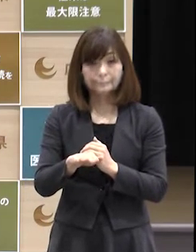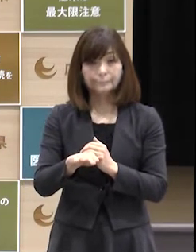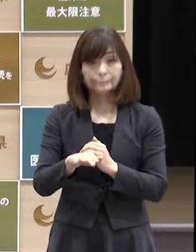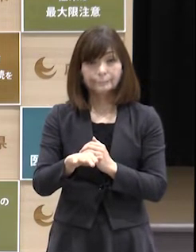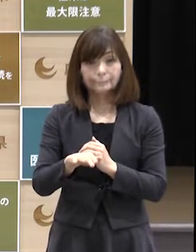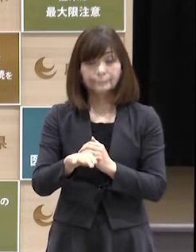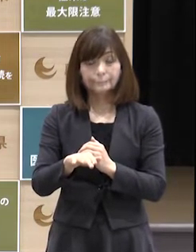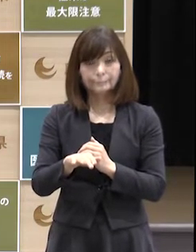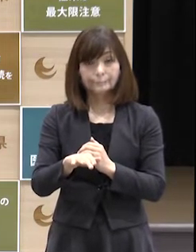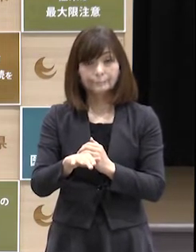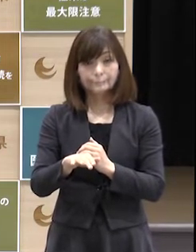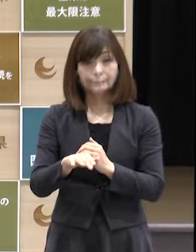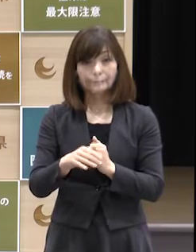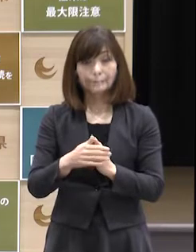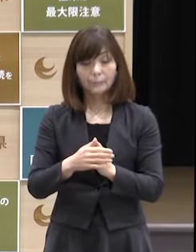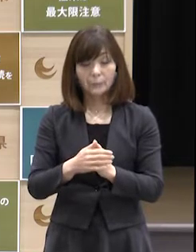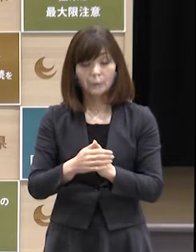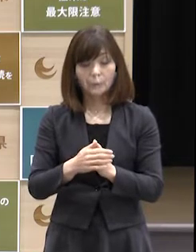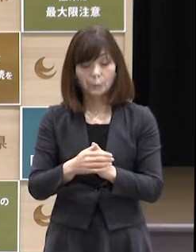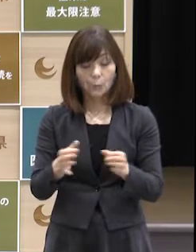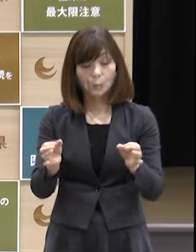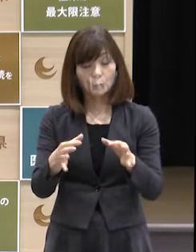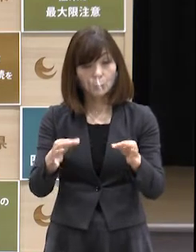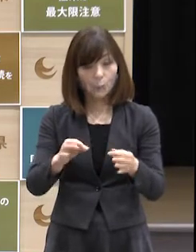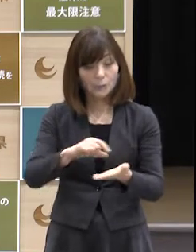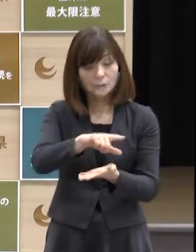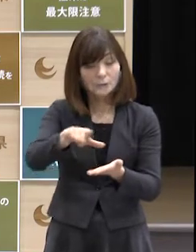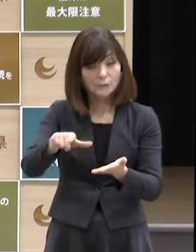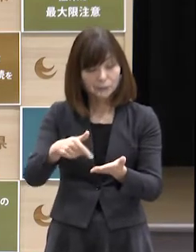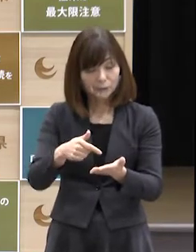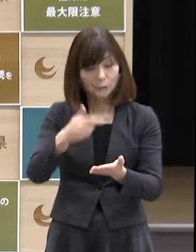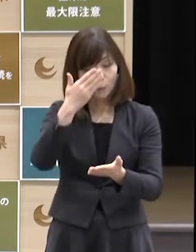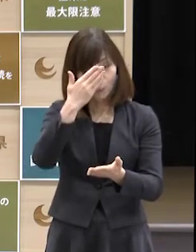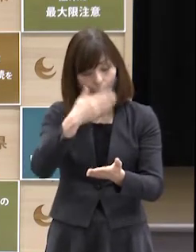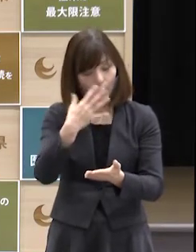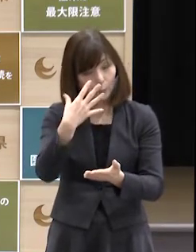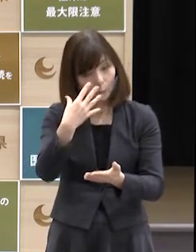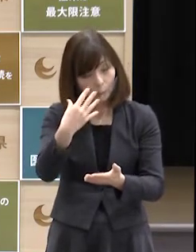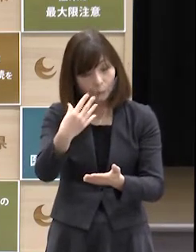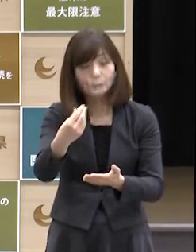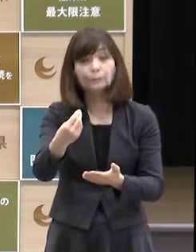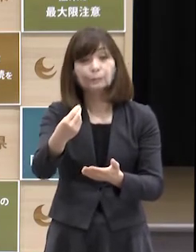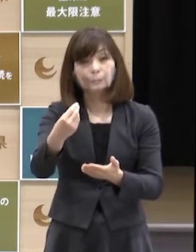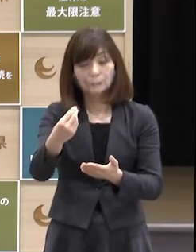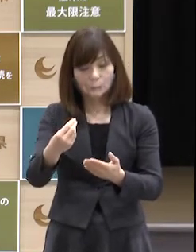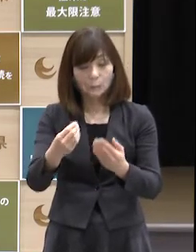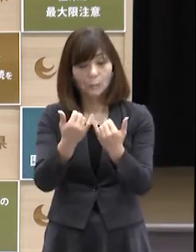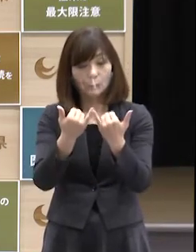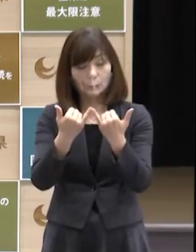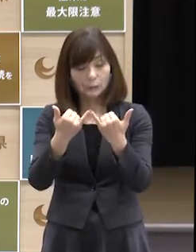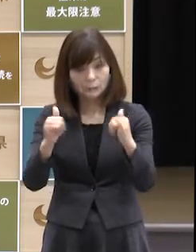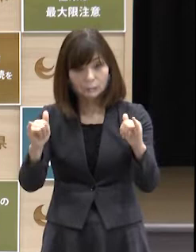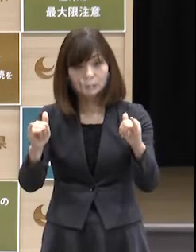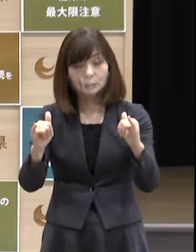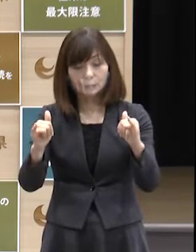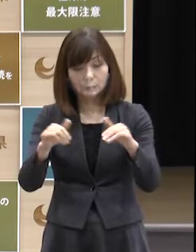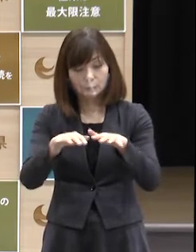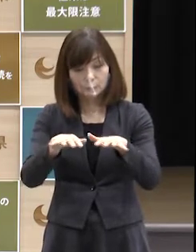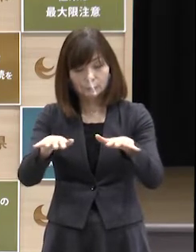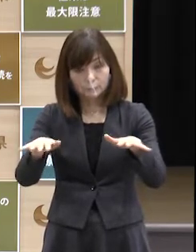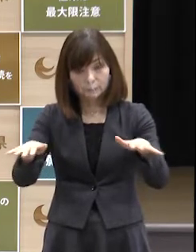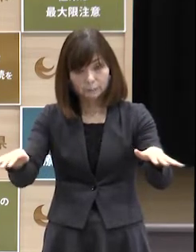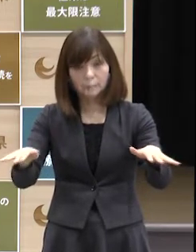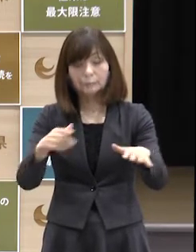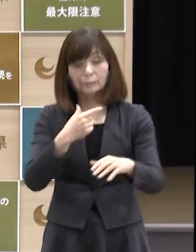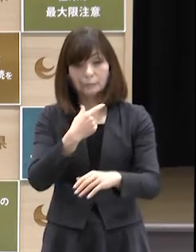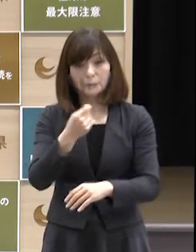この友ファンというんですかね、の拡大につながるようにですね、働きかけも拡大していきたいと